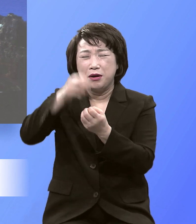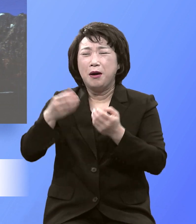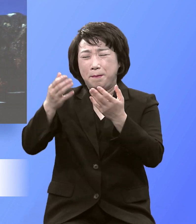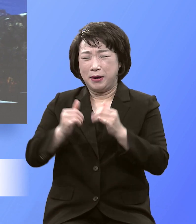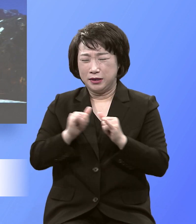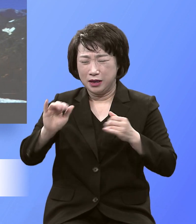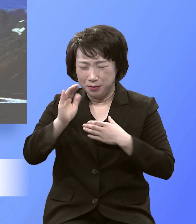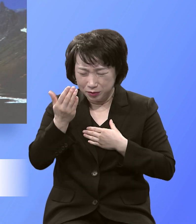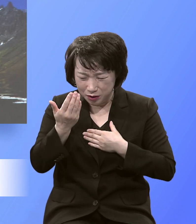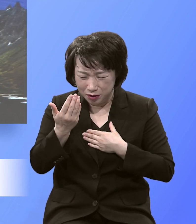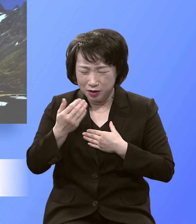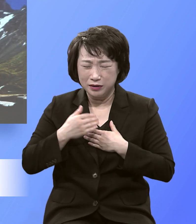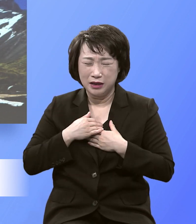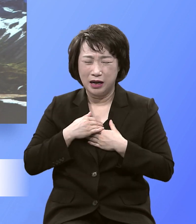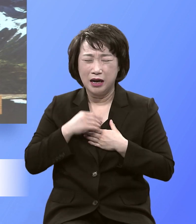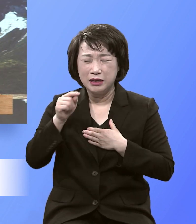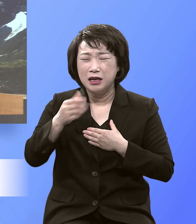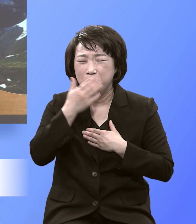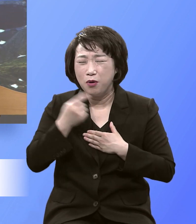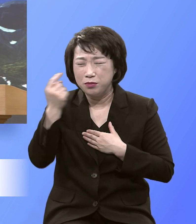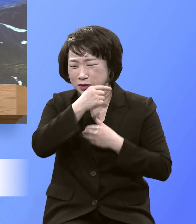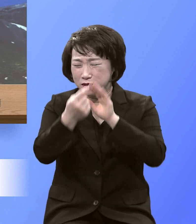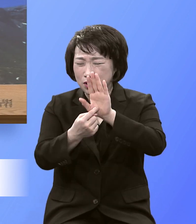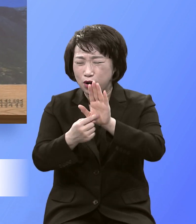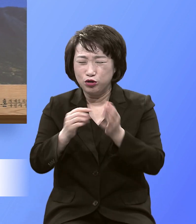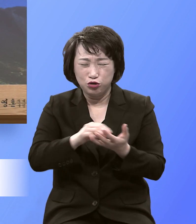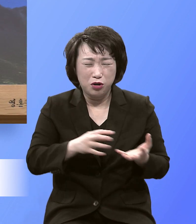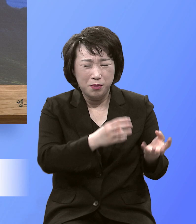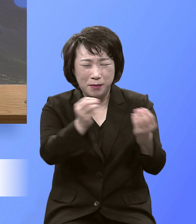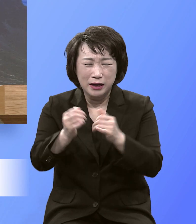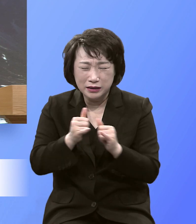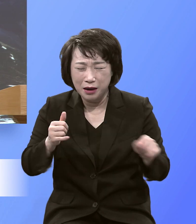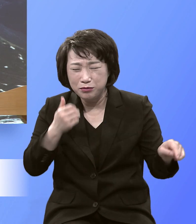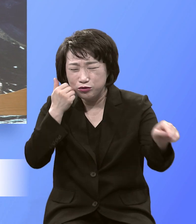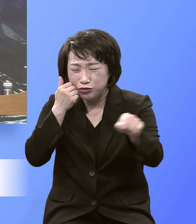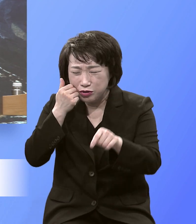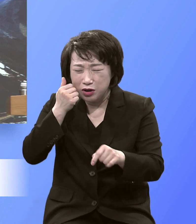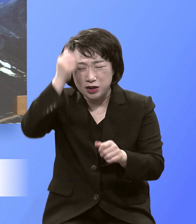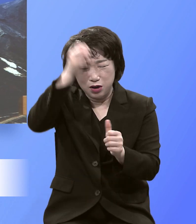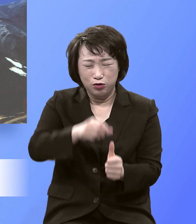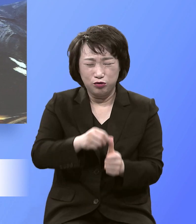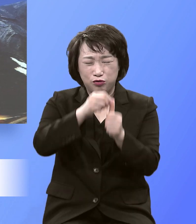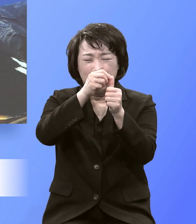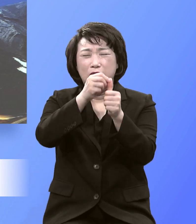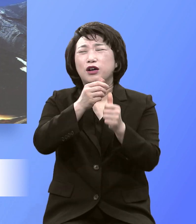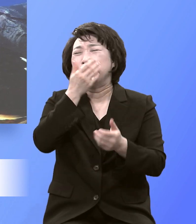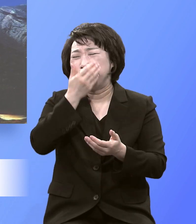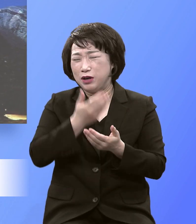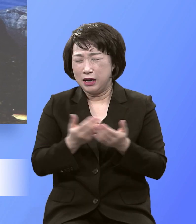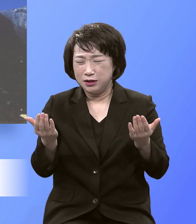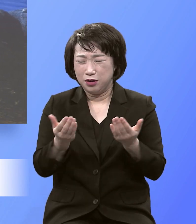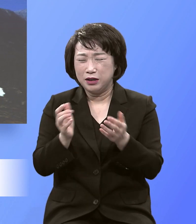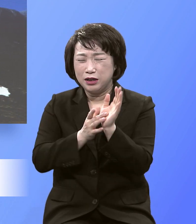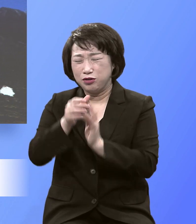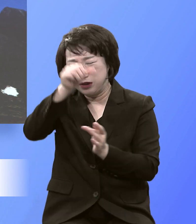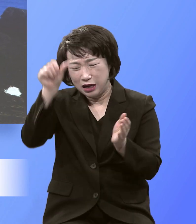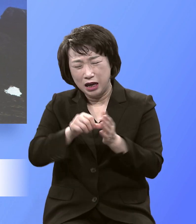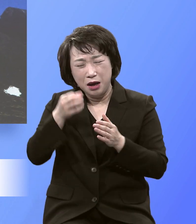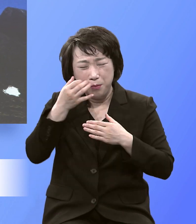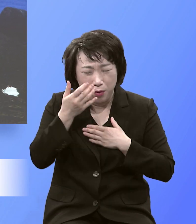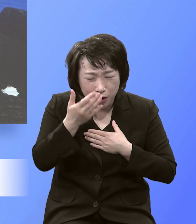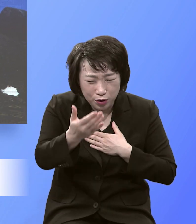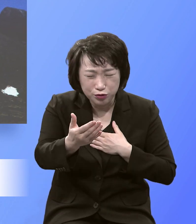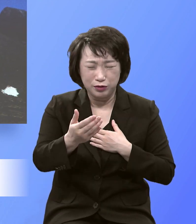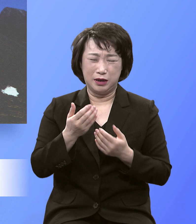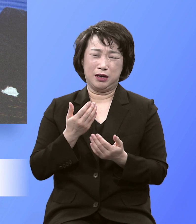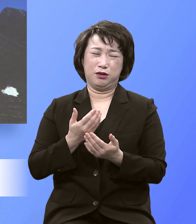상속자가 되어 이 복음 증거에서 수많은 영혼 살리는 놀라운 역사에 예수 생에 재현할